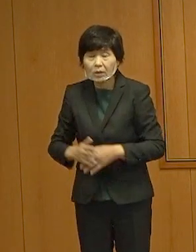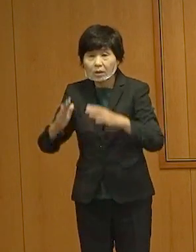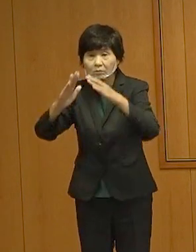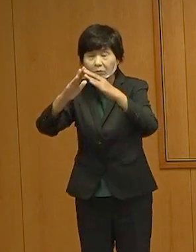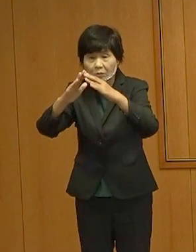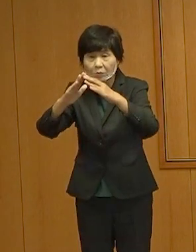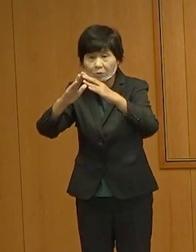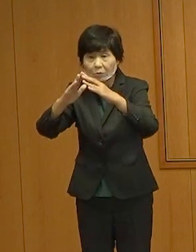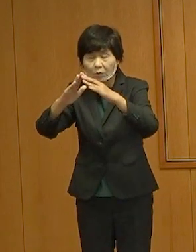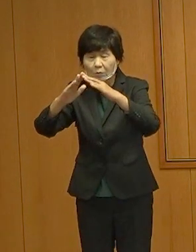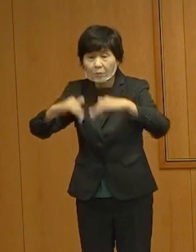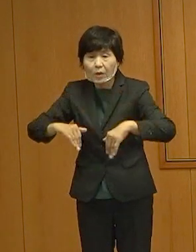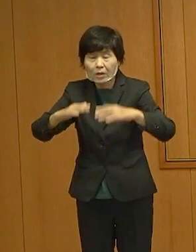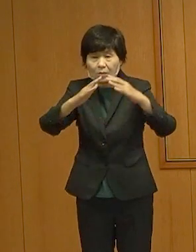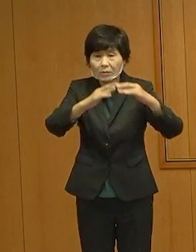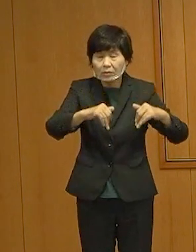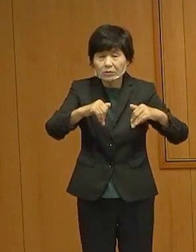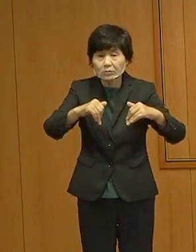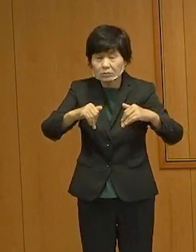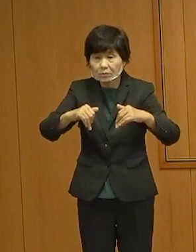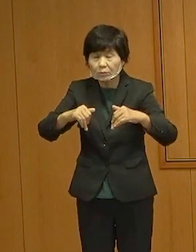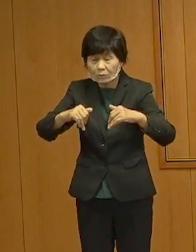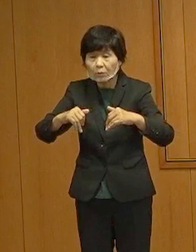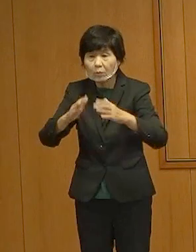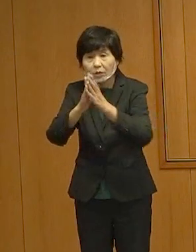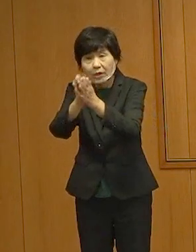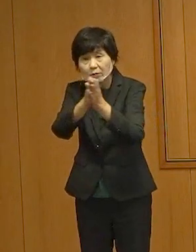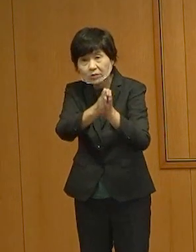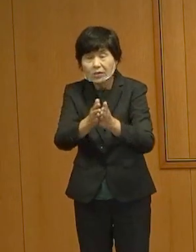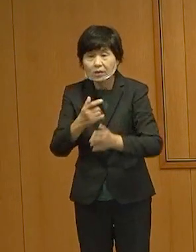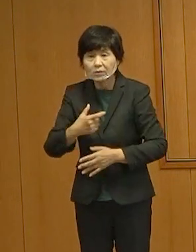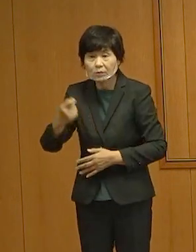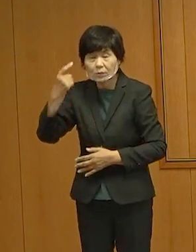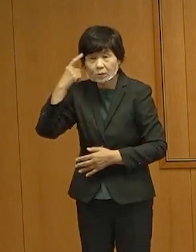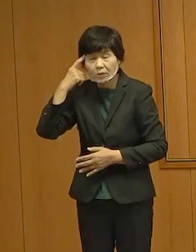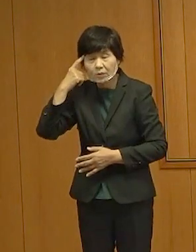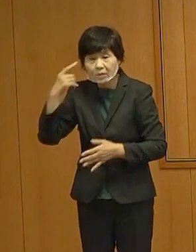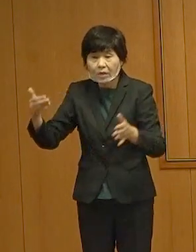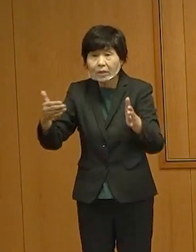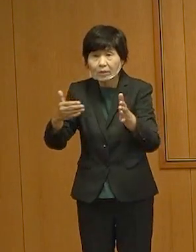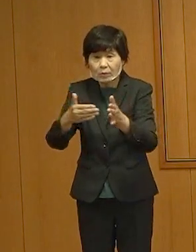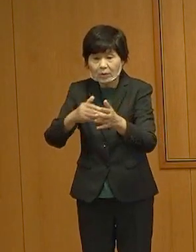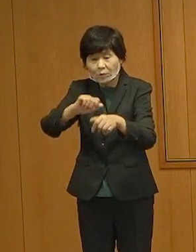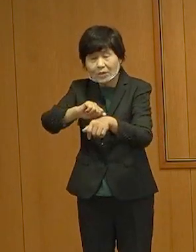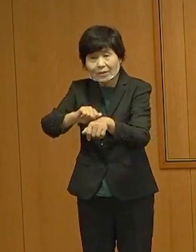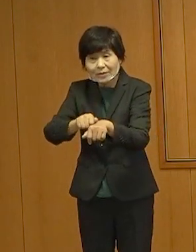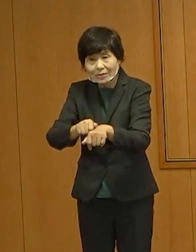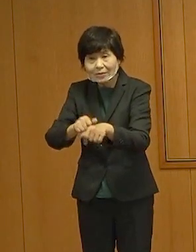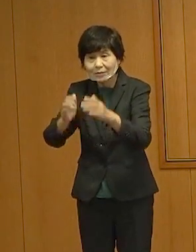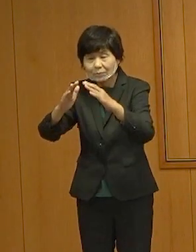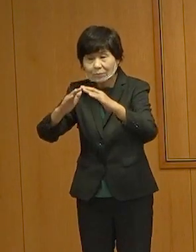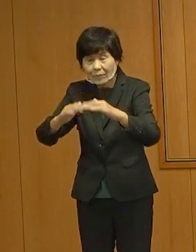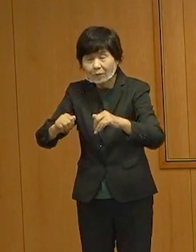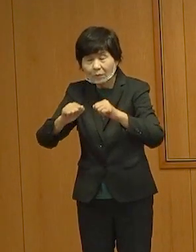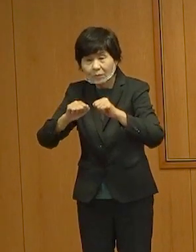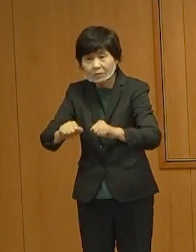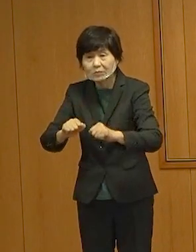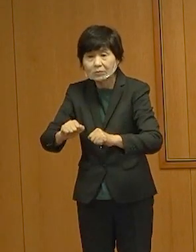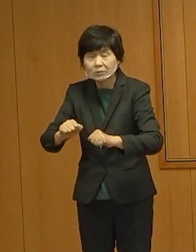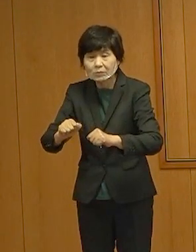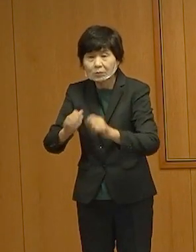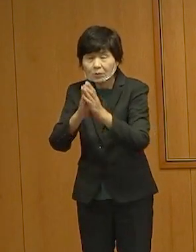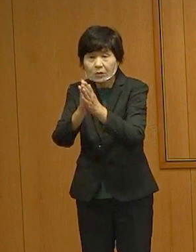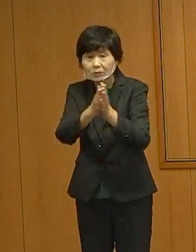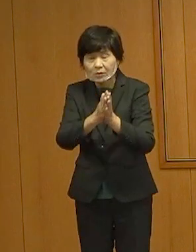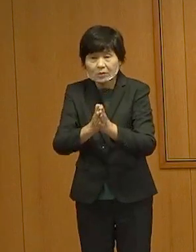を積極的にお願いをする。で、最終的には強制施行もあろうと思いますが、規模が大きすぎ